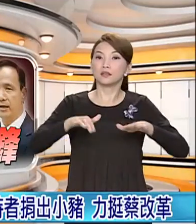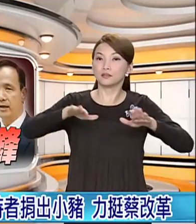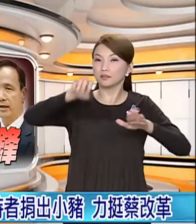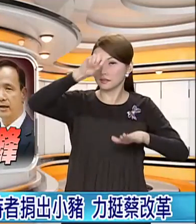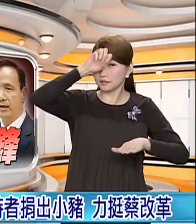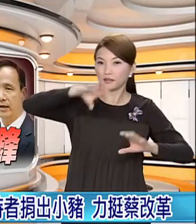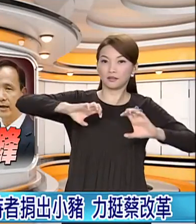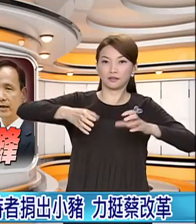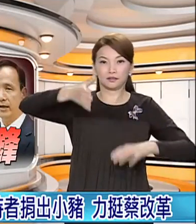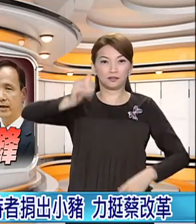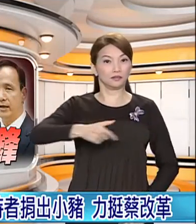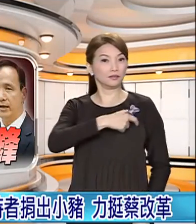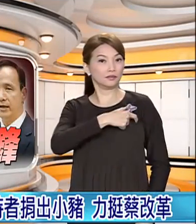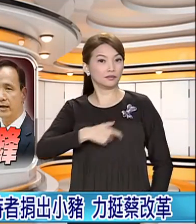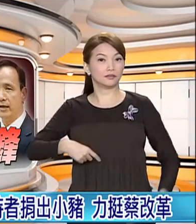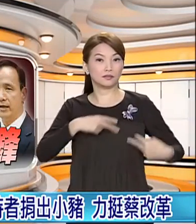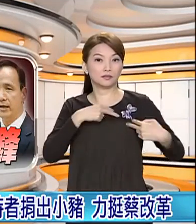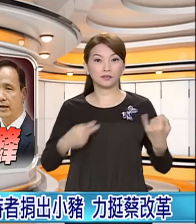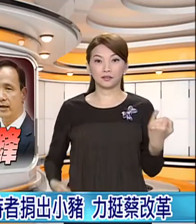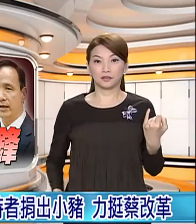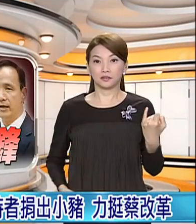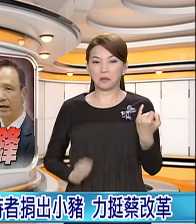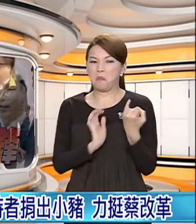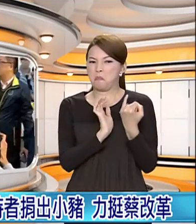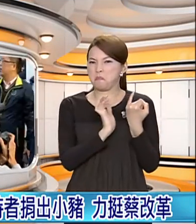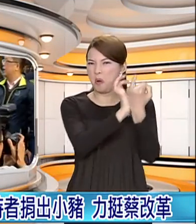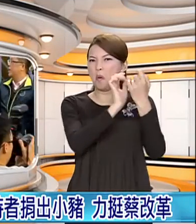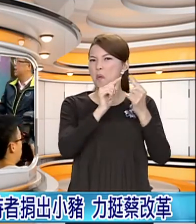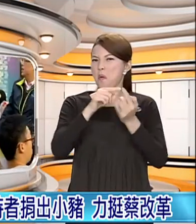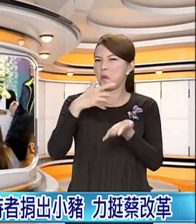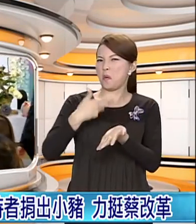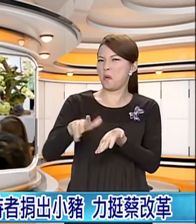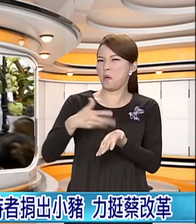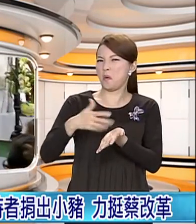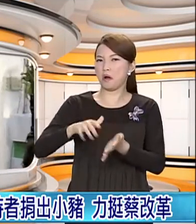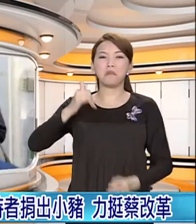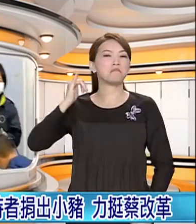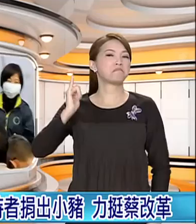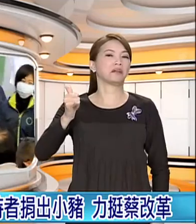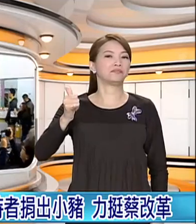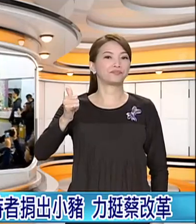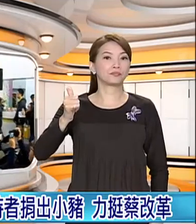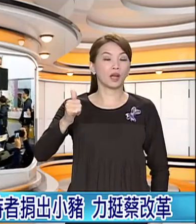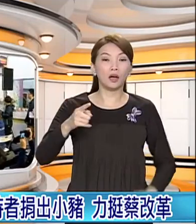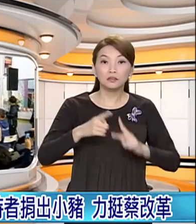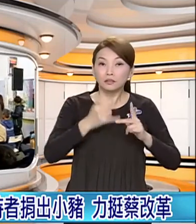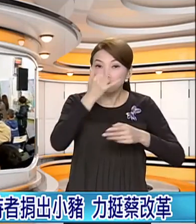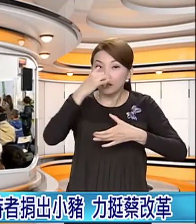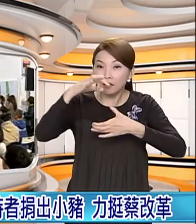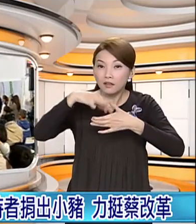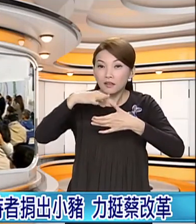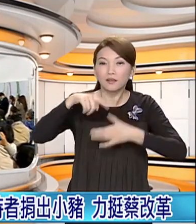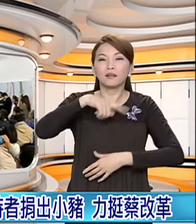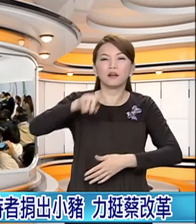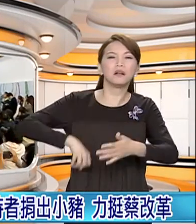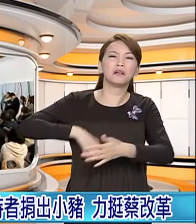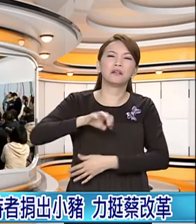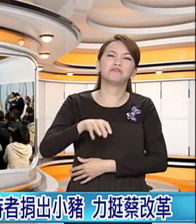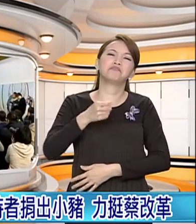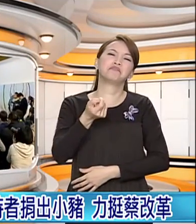民进党总统参选人蔡英文目前选情稳定，但可能正因为如此，